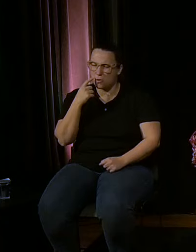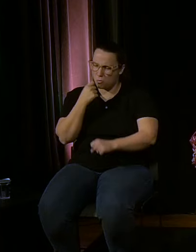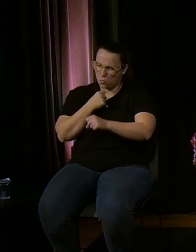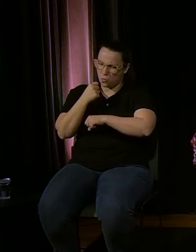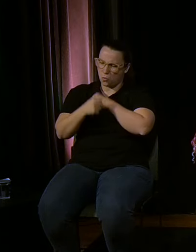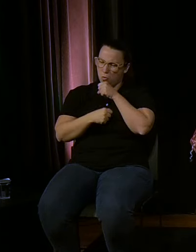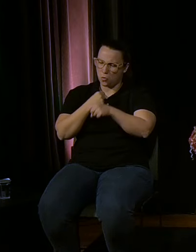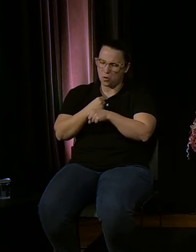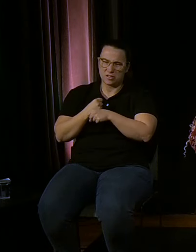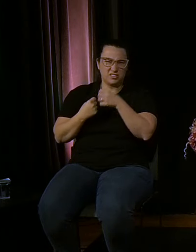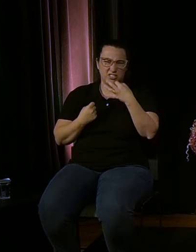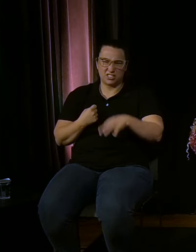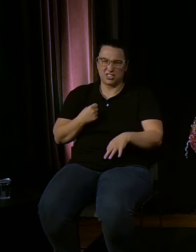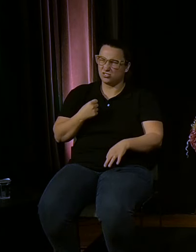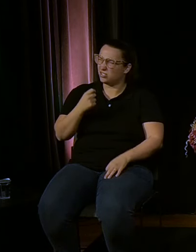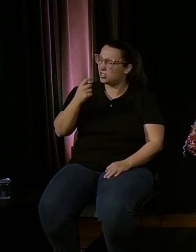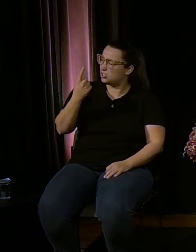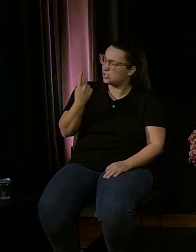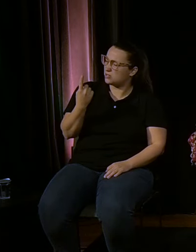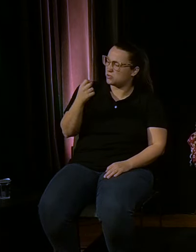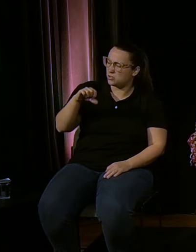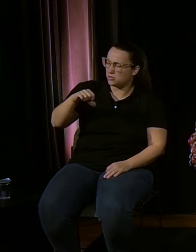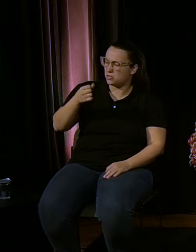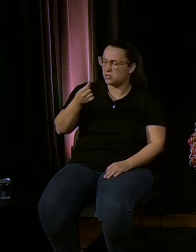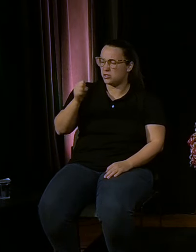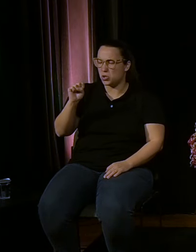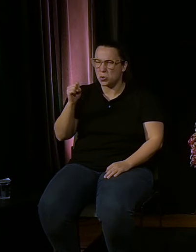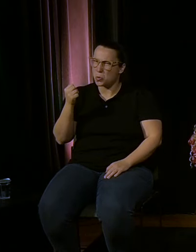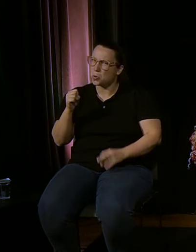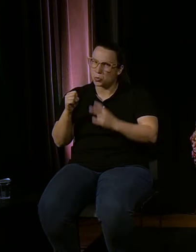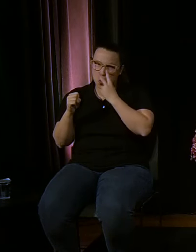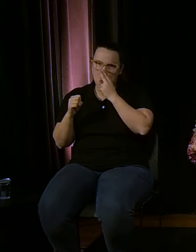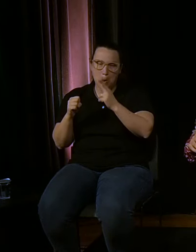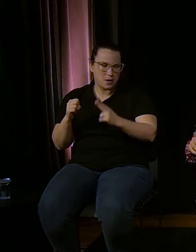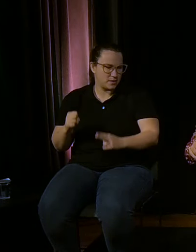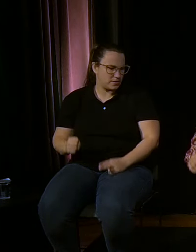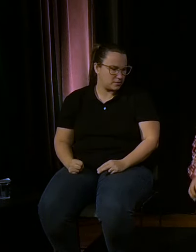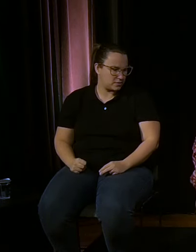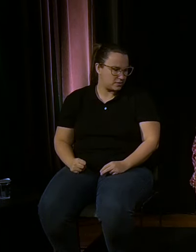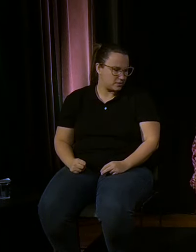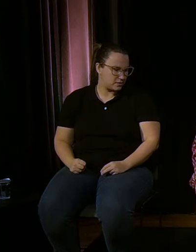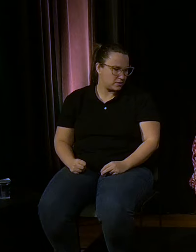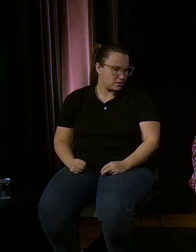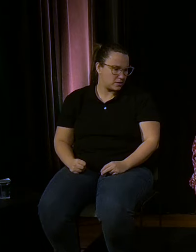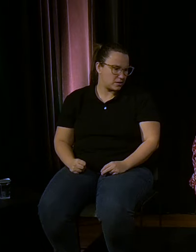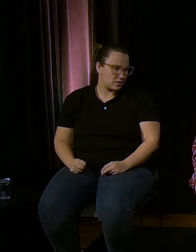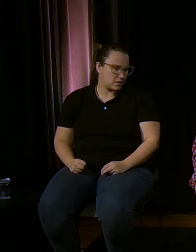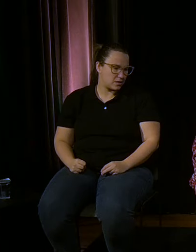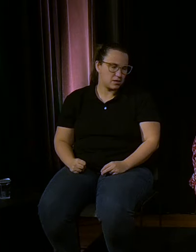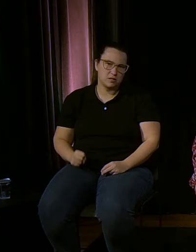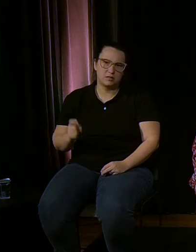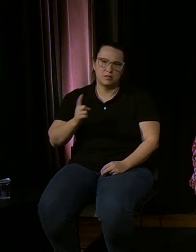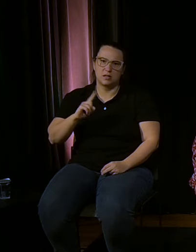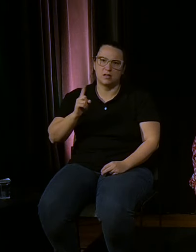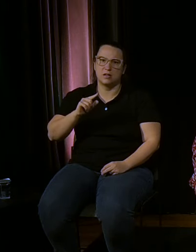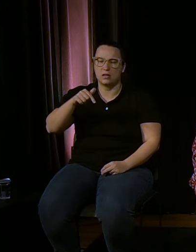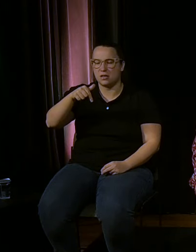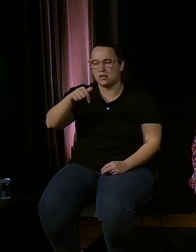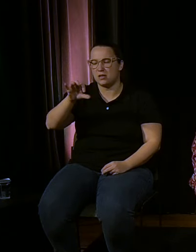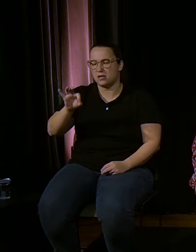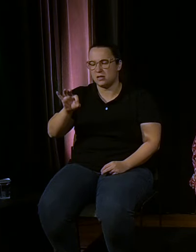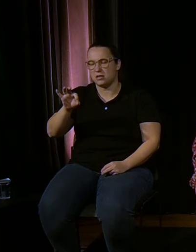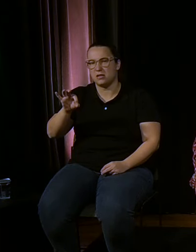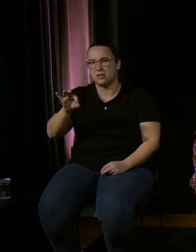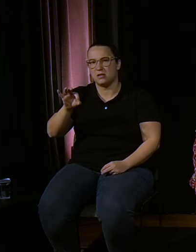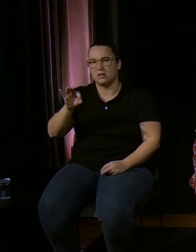ano exato, mas acho que é 68, se eu não me engano. Mas, não, enfim, não, Lorena... Não, é 68 não, porque é década de 70. Né?